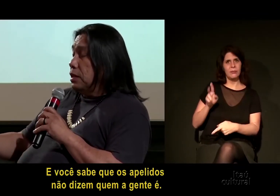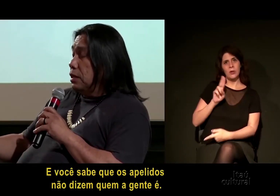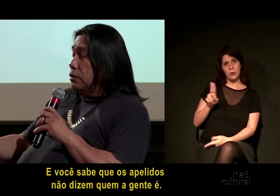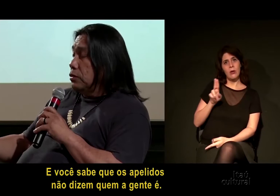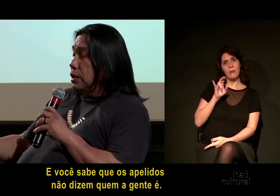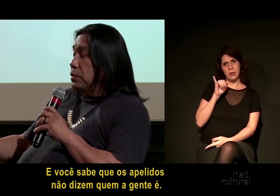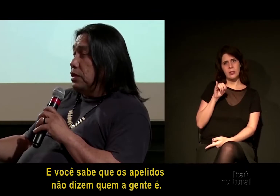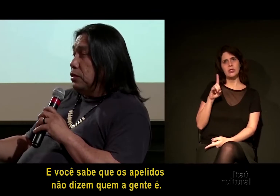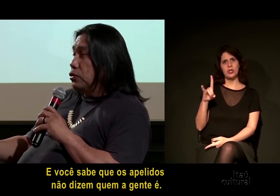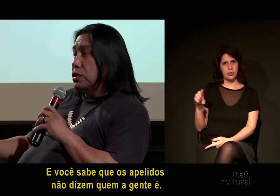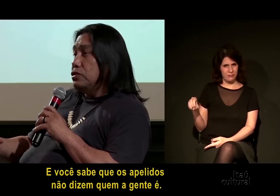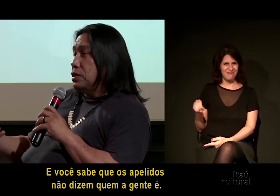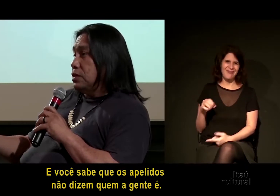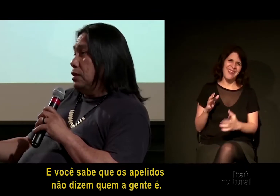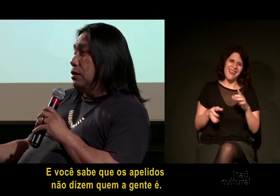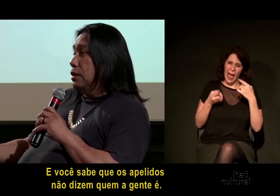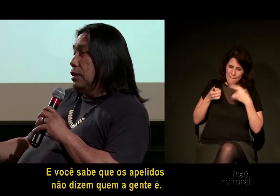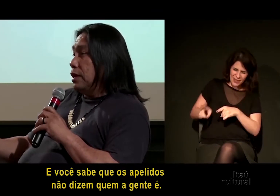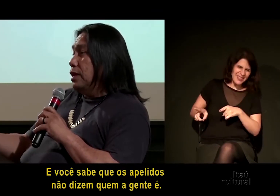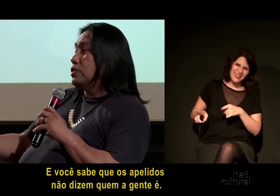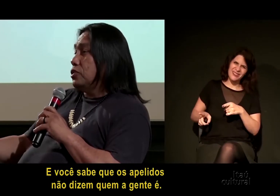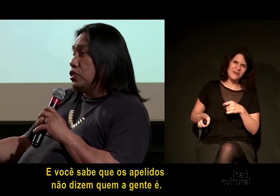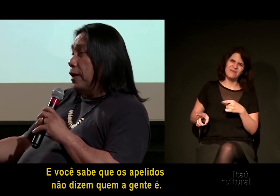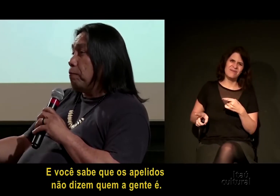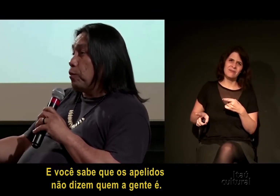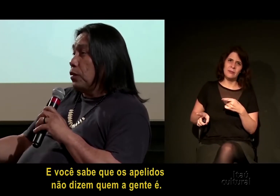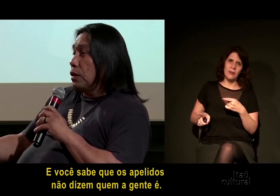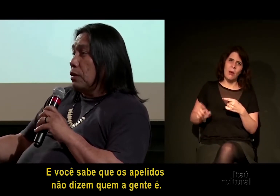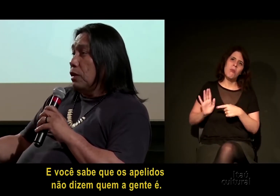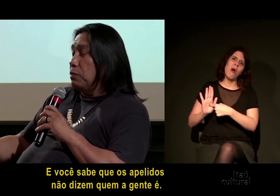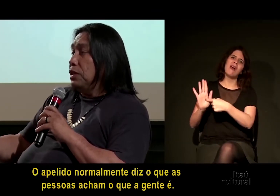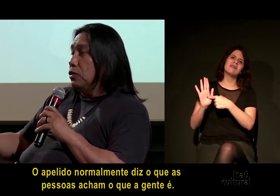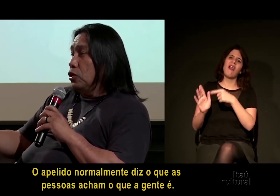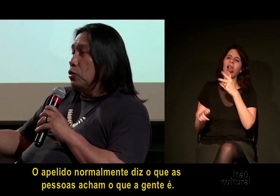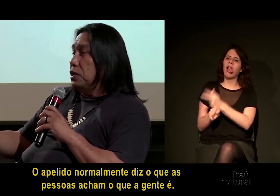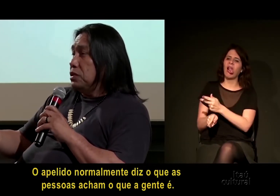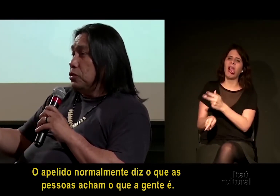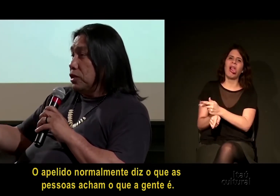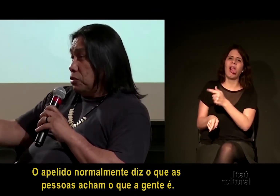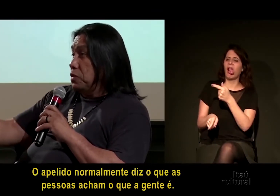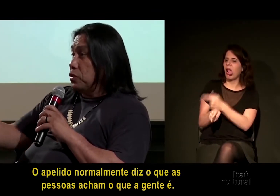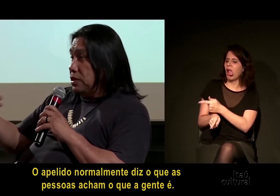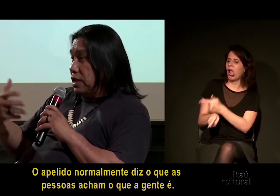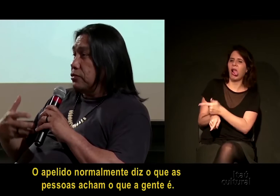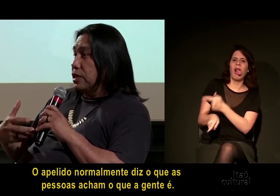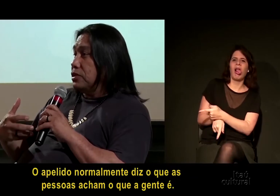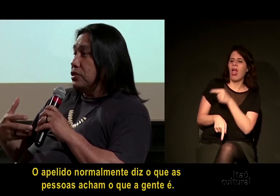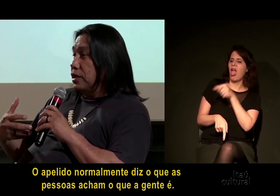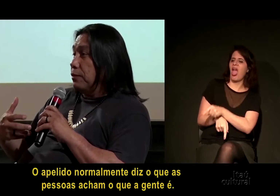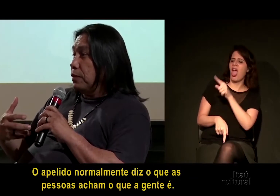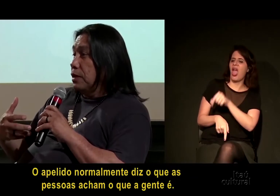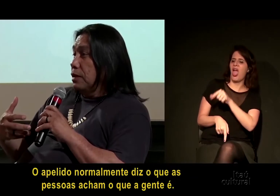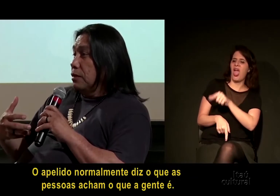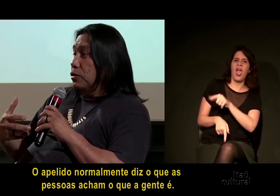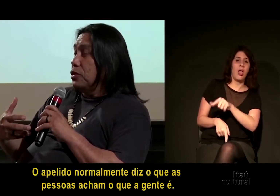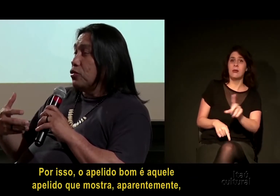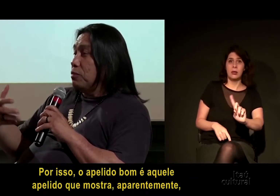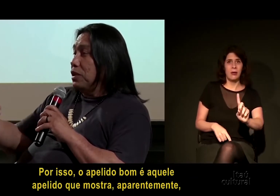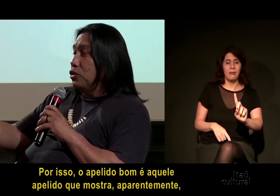que os apelidos não dizem quem a gente é. O apelido normalmente diz o que as pessoas acham que a gente é. Por isso, o apelido bom